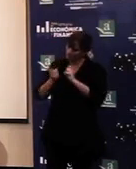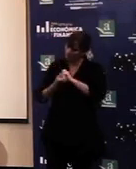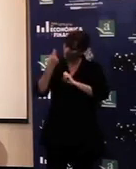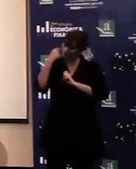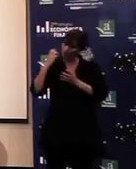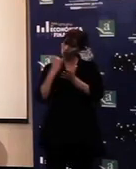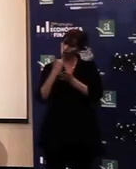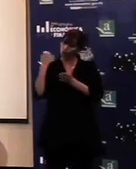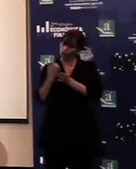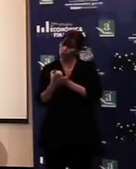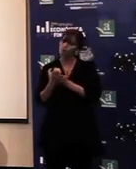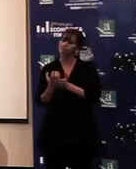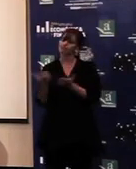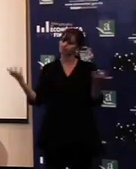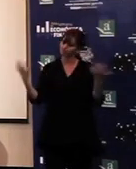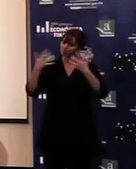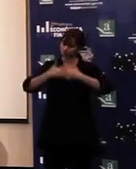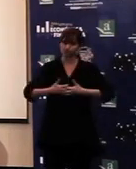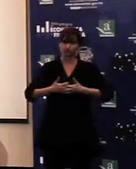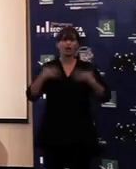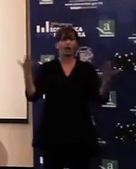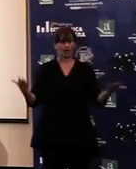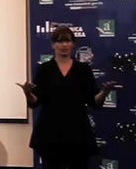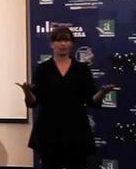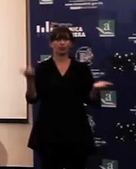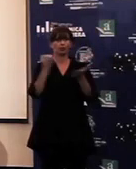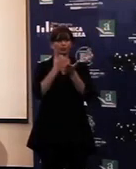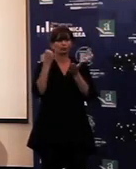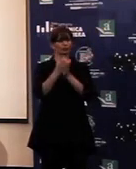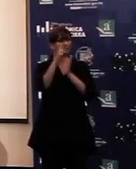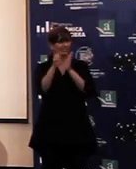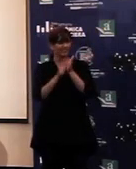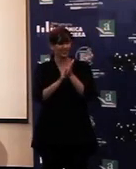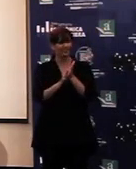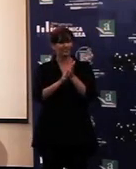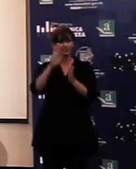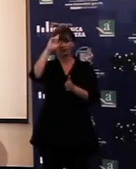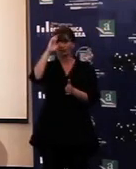La Constitución de la República Dominicana, y por eso le recordaba la independencia,